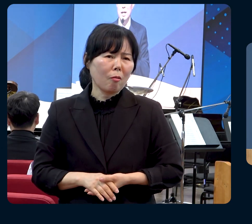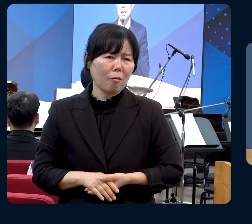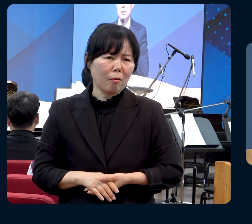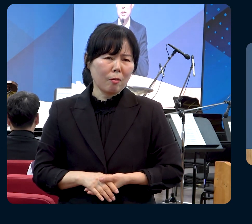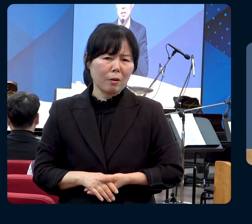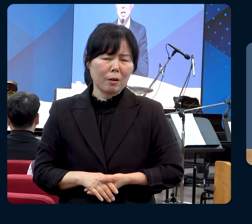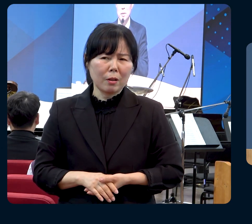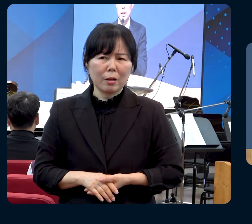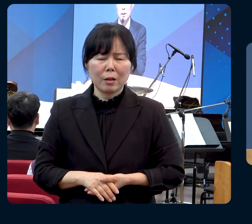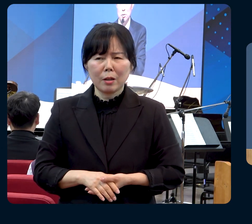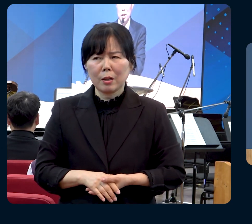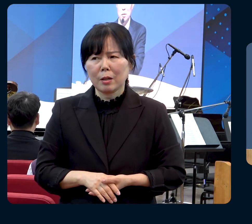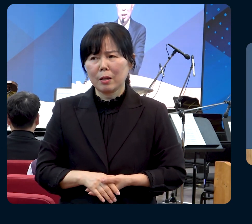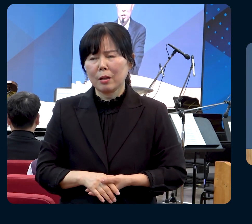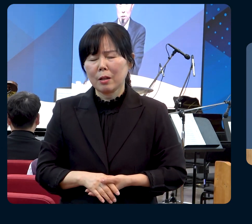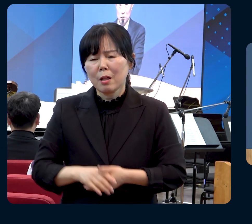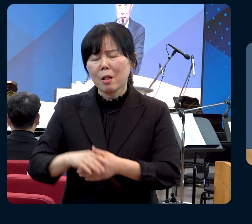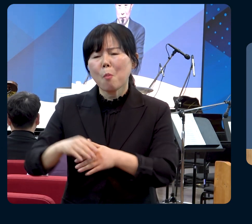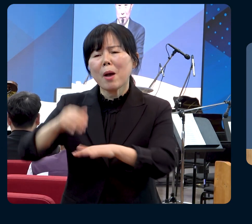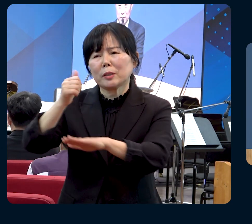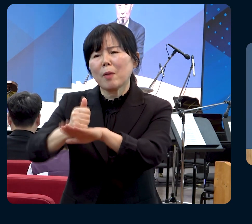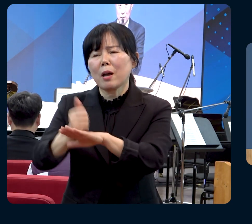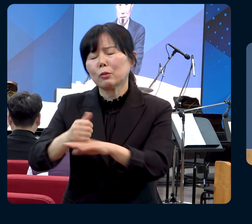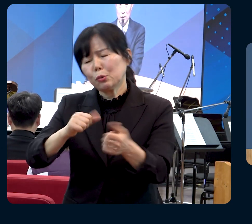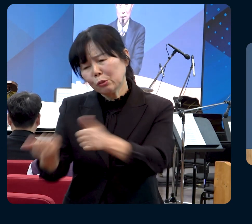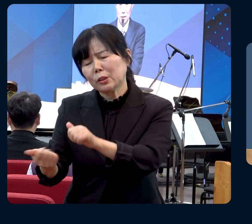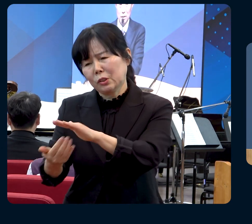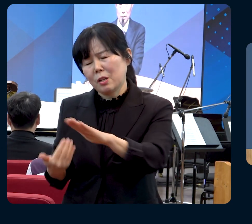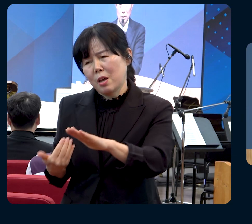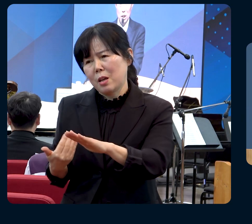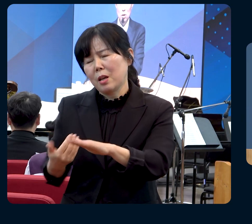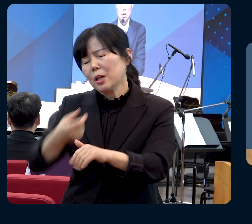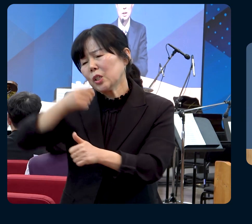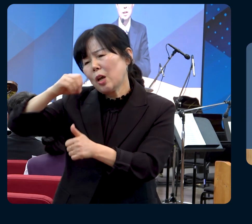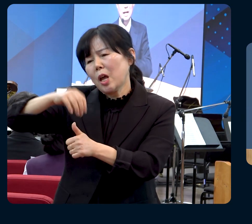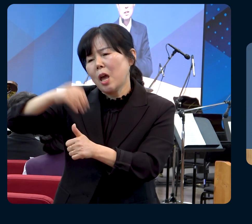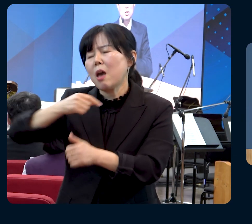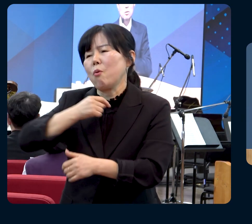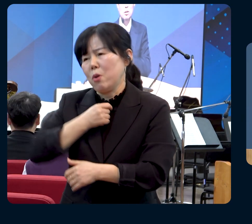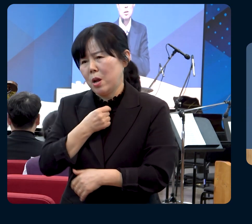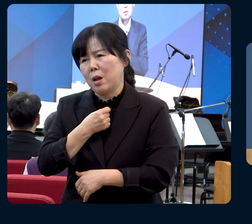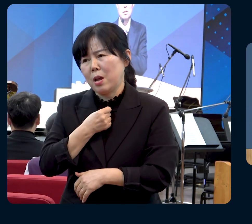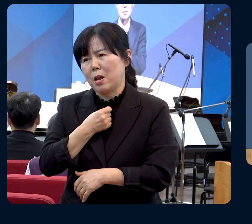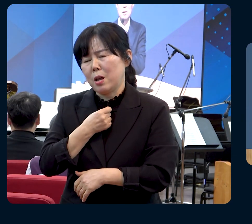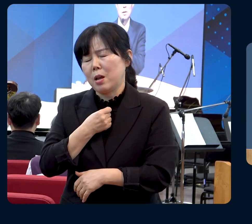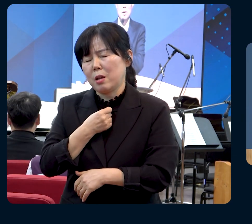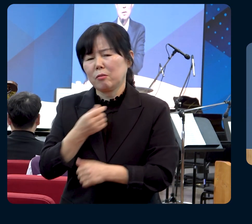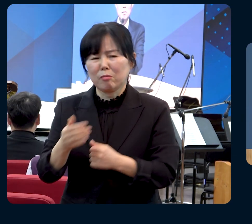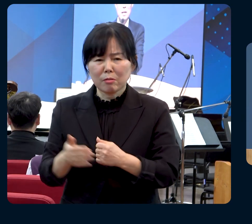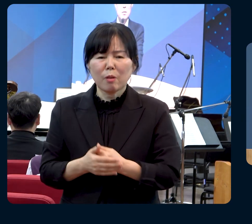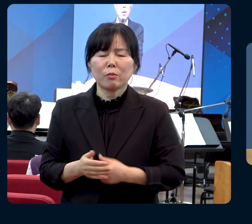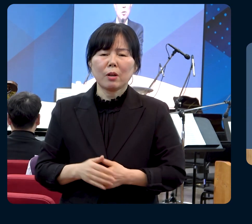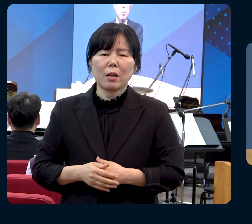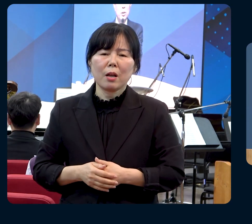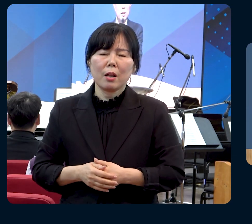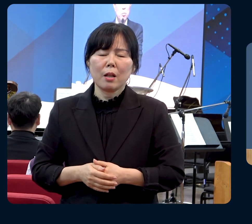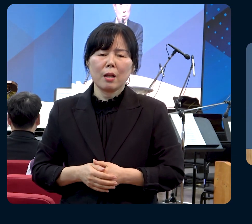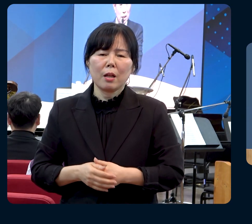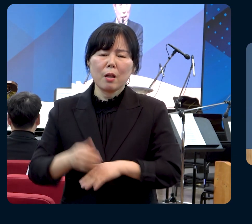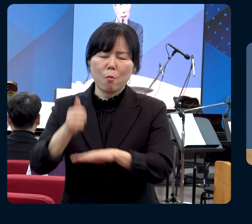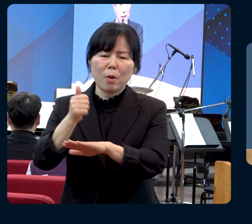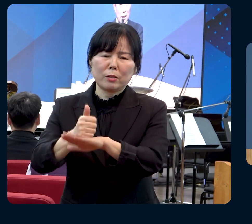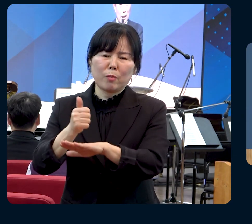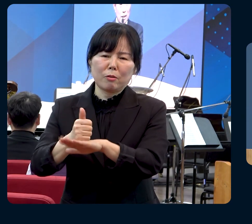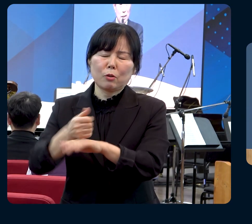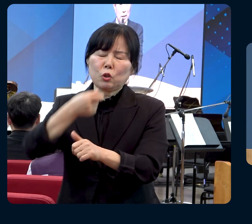마지막 가기 전에 세례 받겠다고 세례 받는 청년, 그리고 그 가는 청년을 마지막으로 보내는